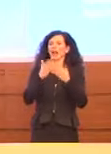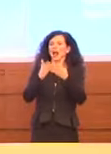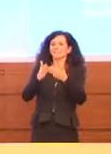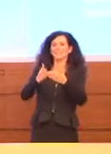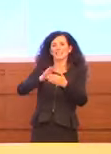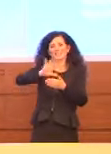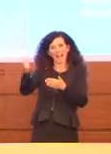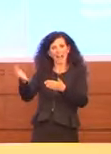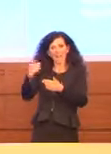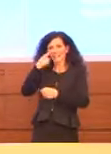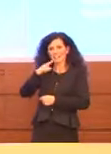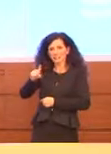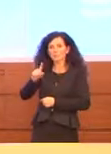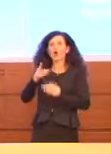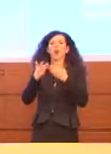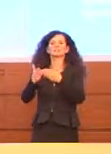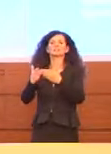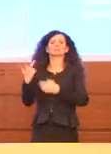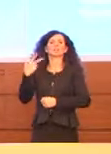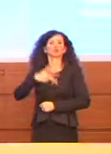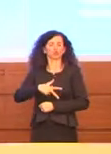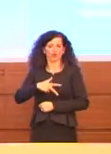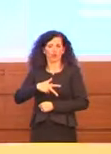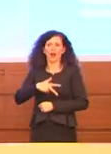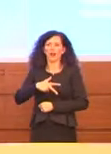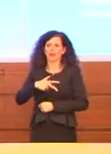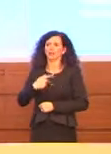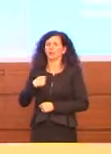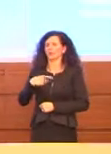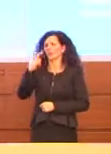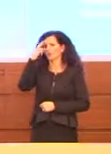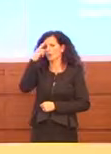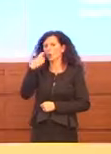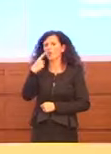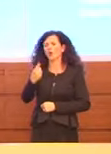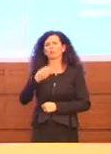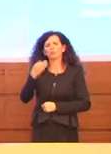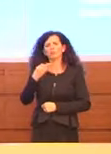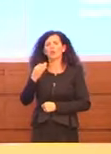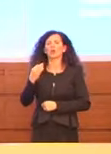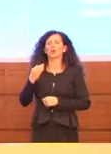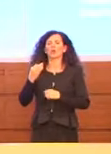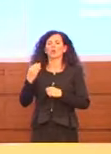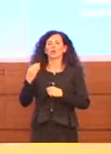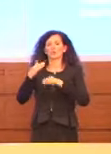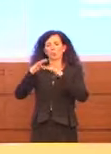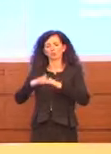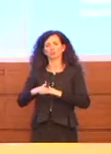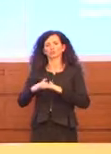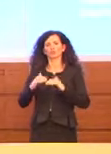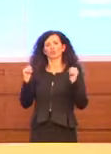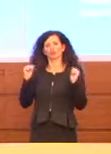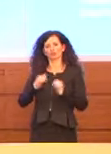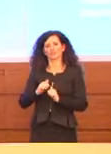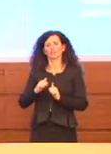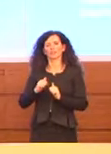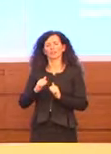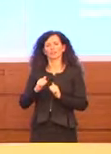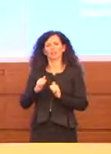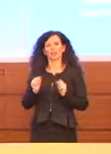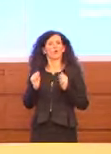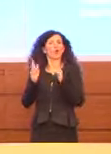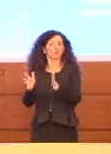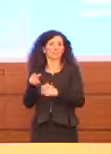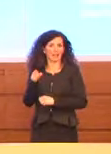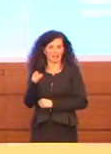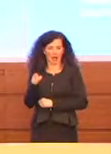sociale io voglio ricordare il nostro volontariato di protezione civile che è sempre presente e voglio anche